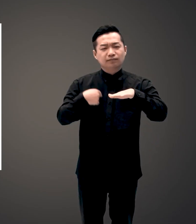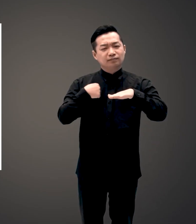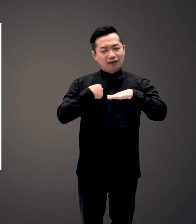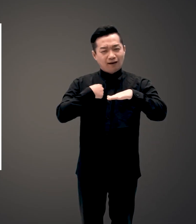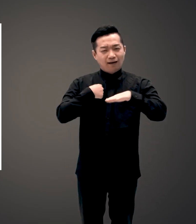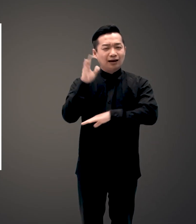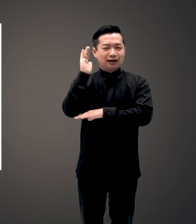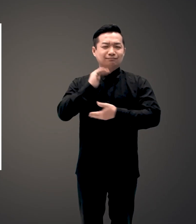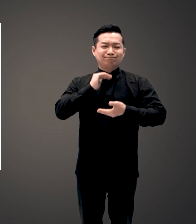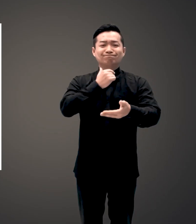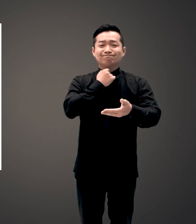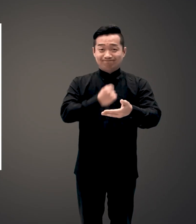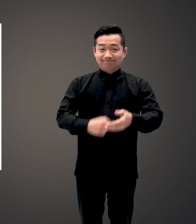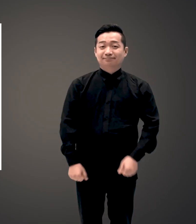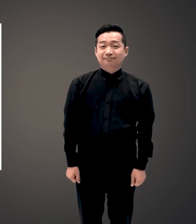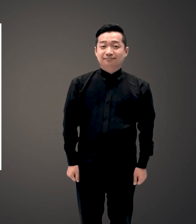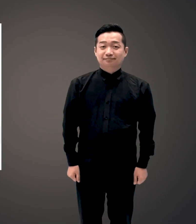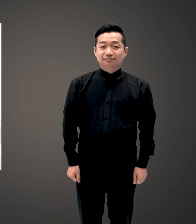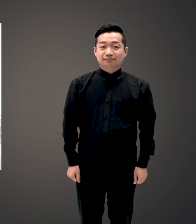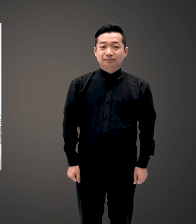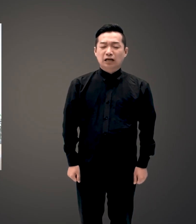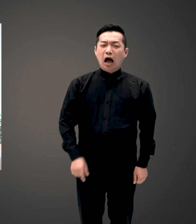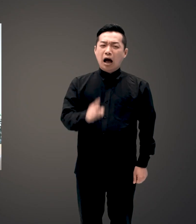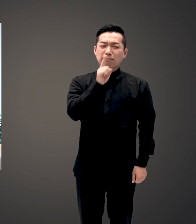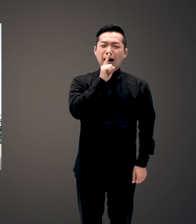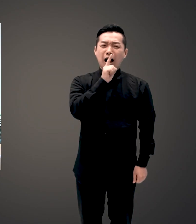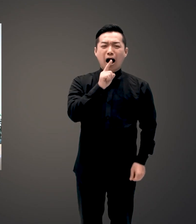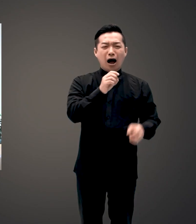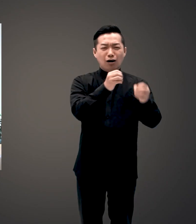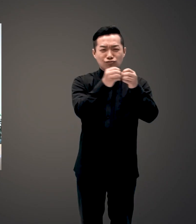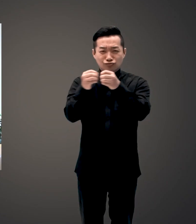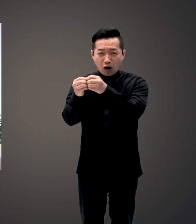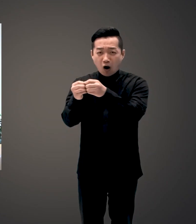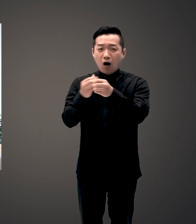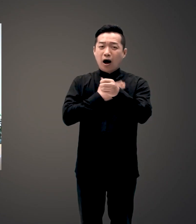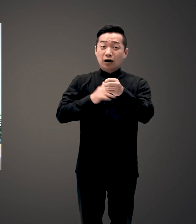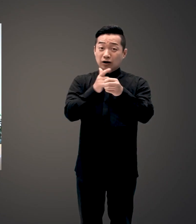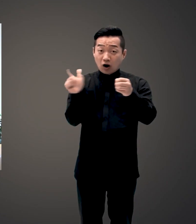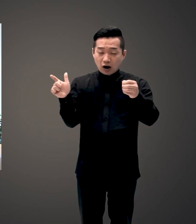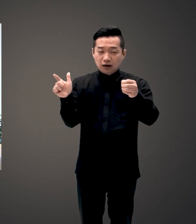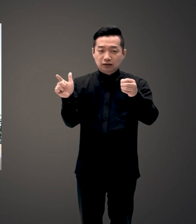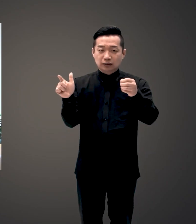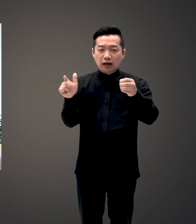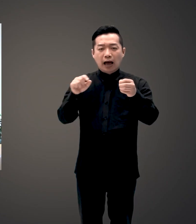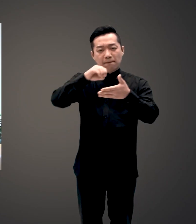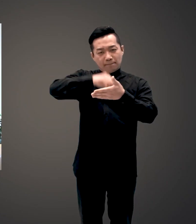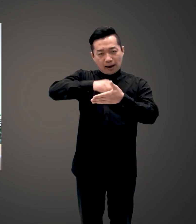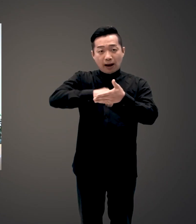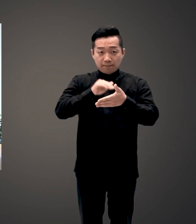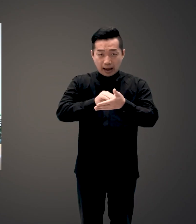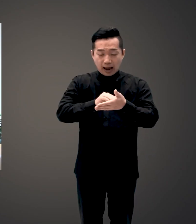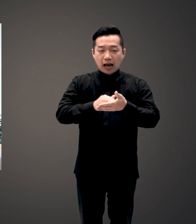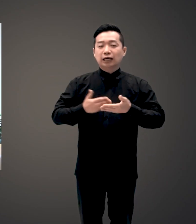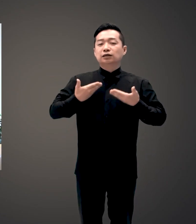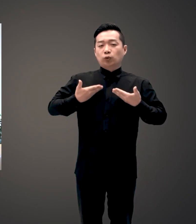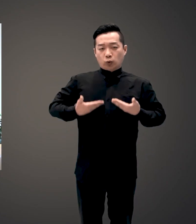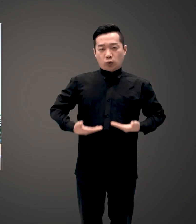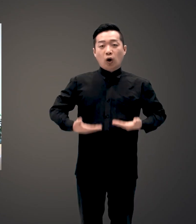꿈과 라이프의 밸런스를 위해서 고군분투하고 있는 6명의 여성 이야기들이 담겨 있습니다. 이 6분 소개를